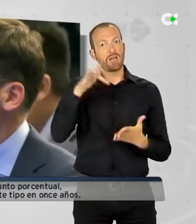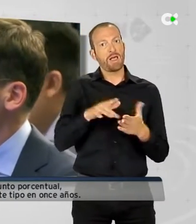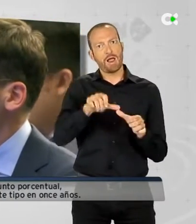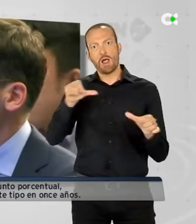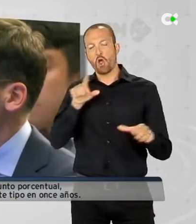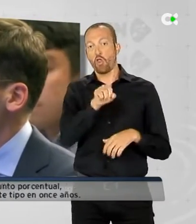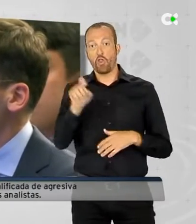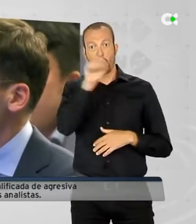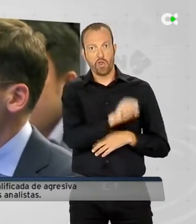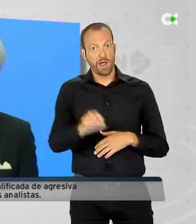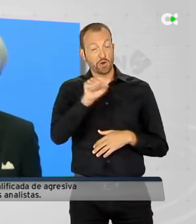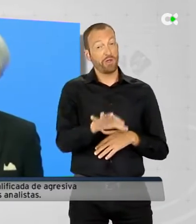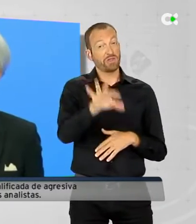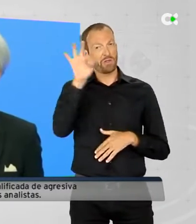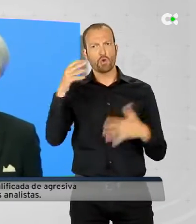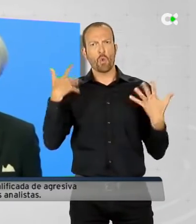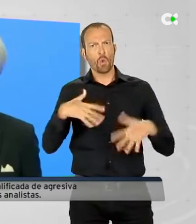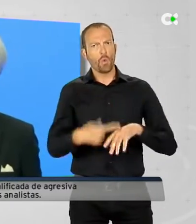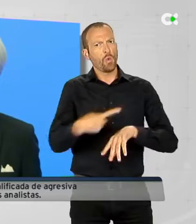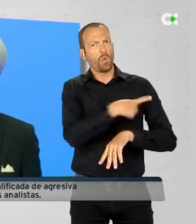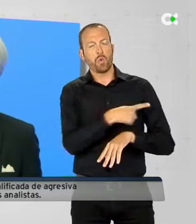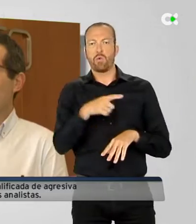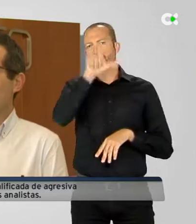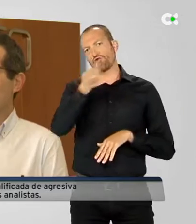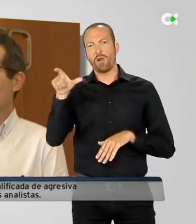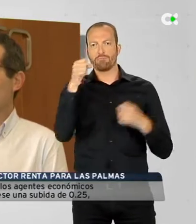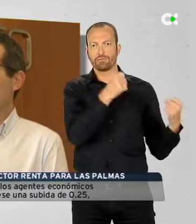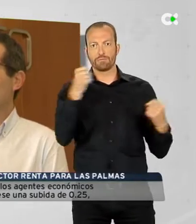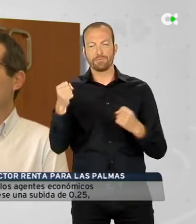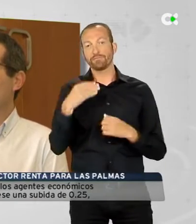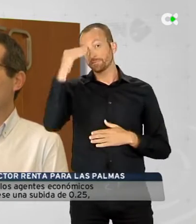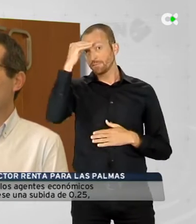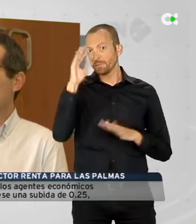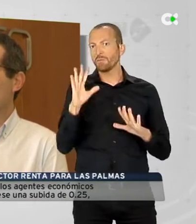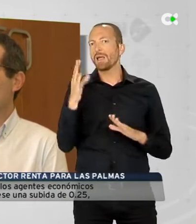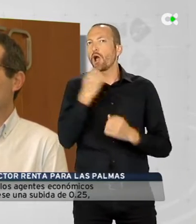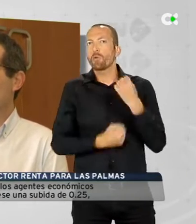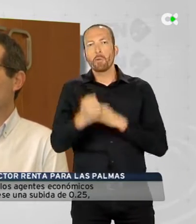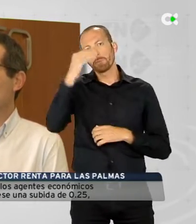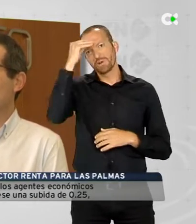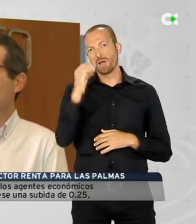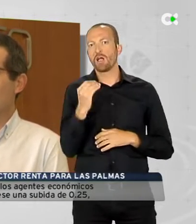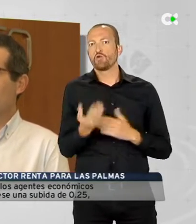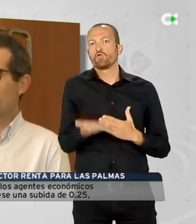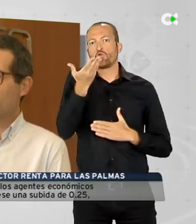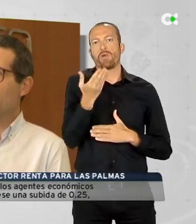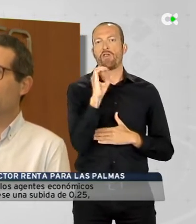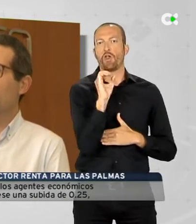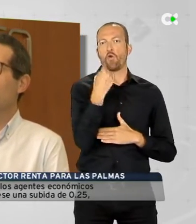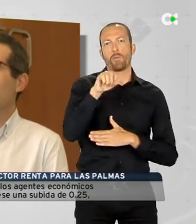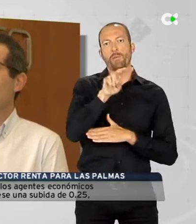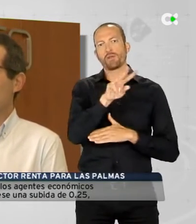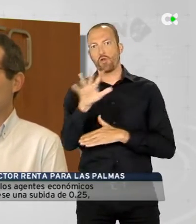11 años, una decisión calificada de agresiva por los analistas. Más o menos casi todos los agentes económicos esperaban que fuese una subida de